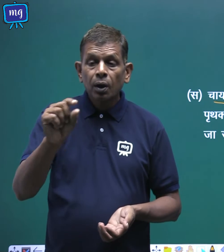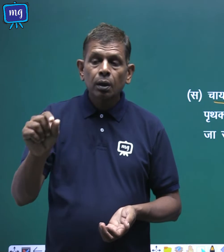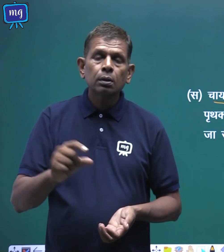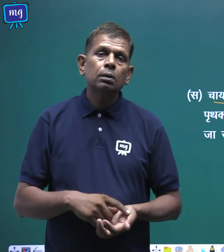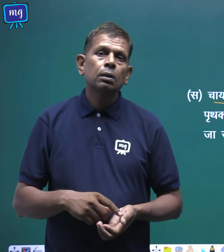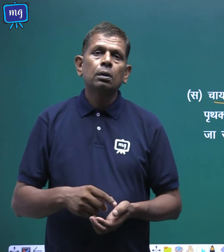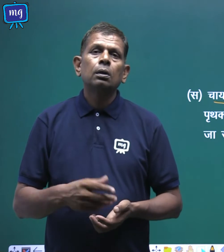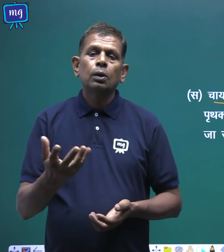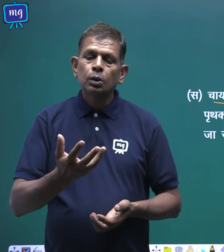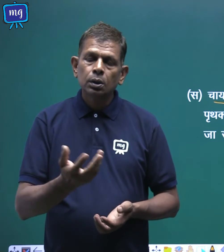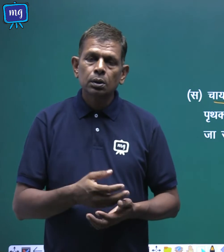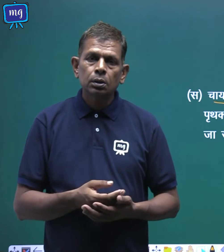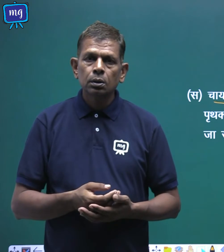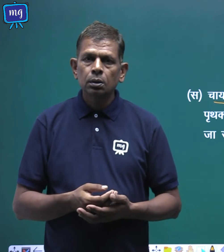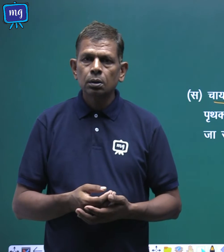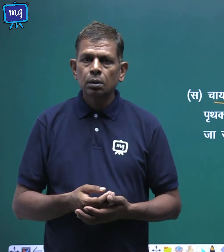चाय से